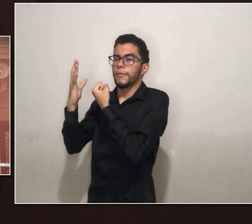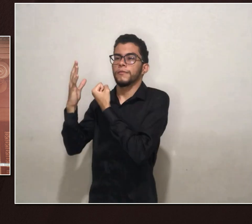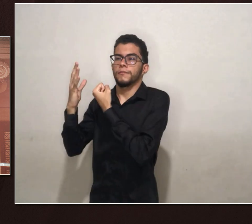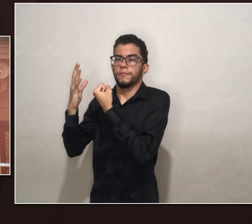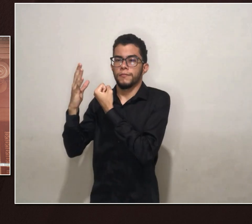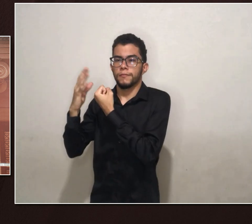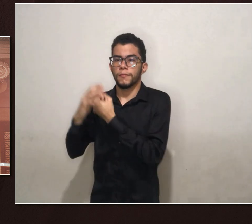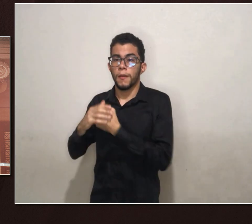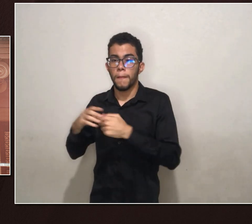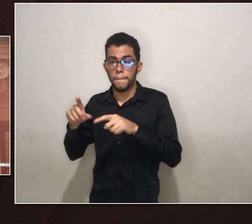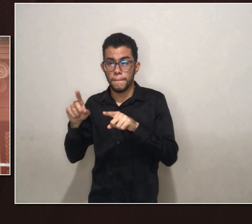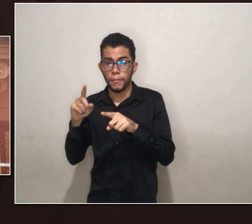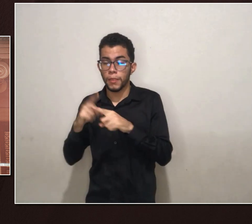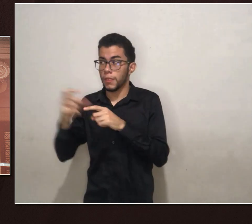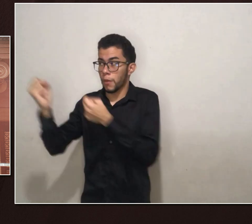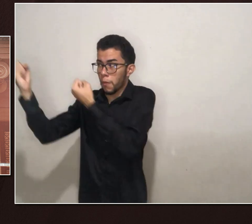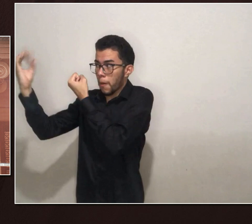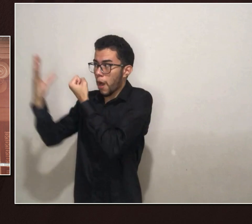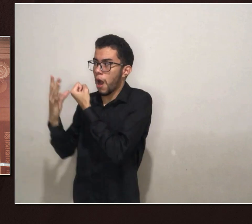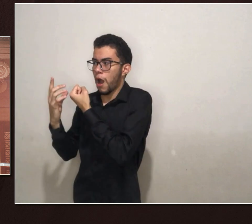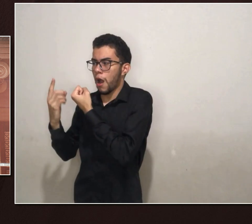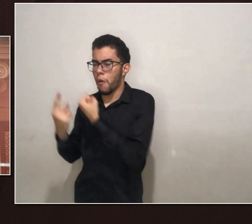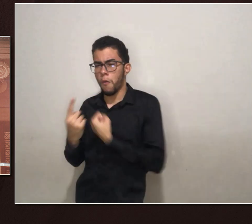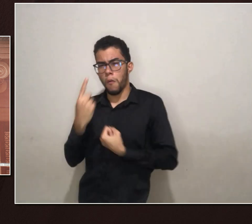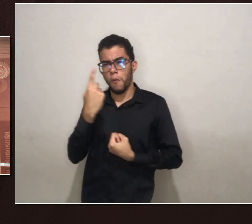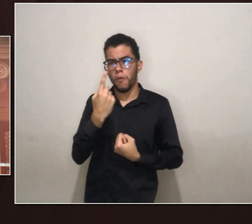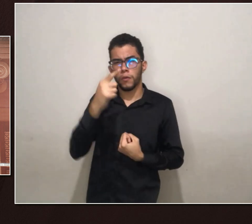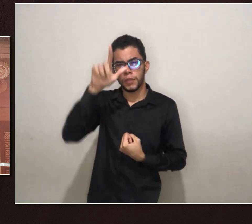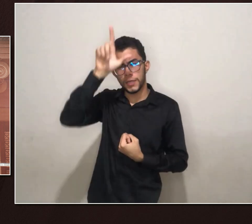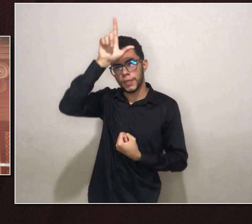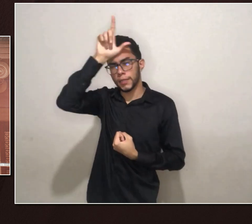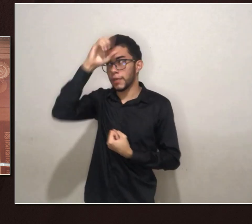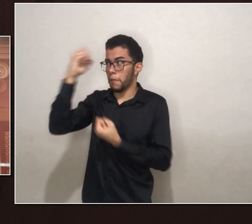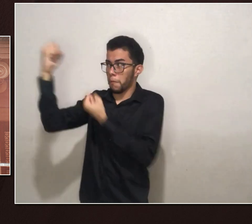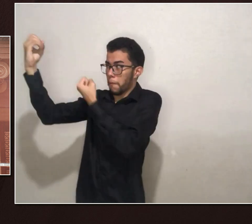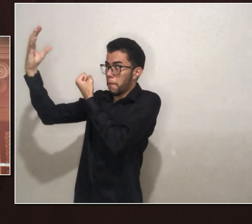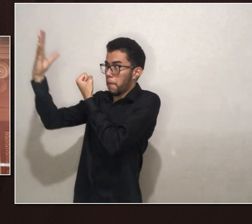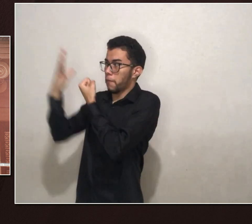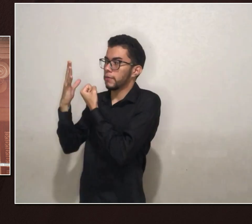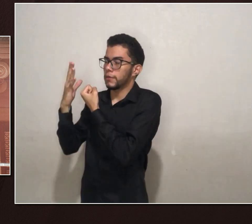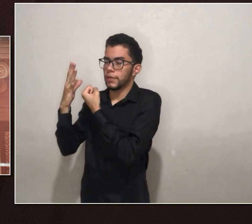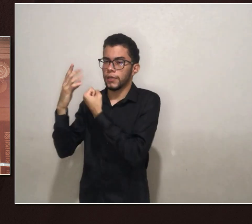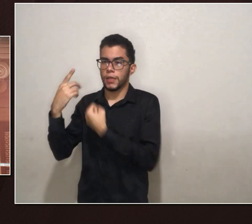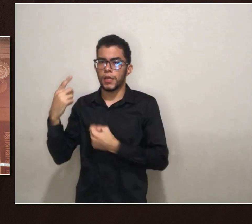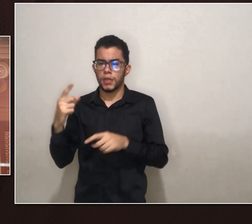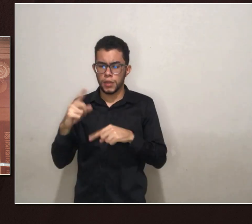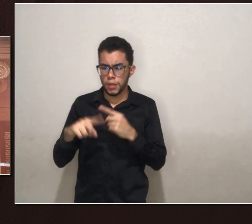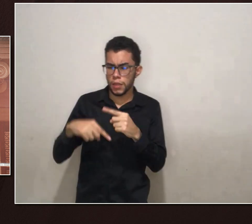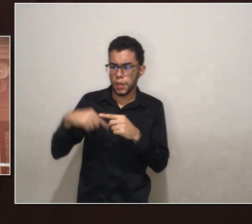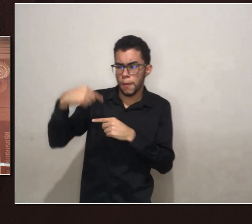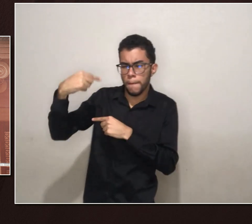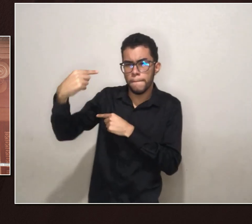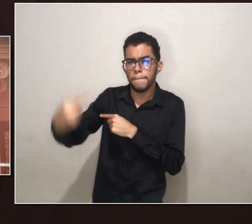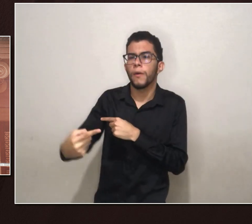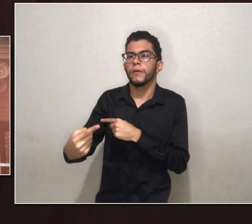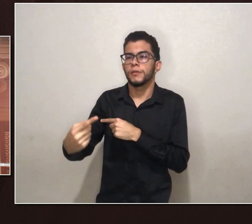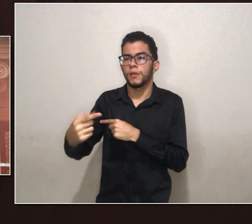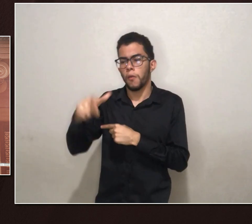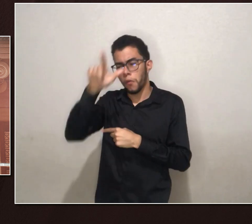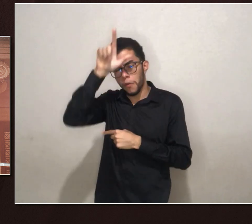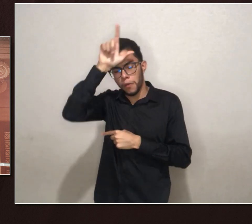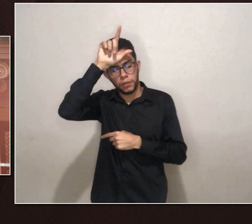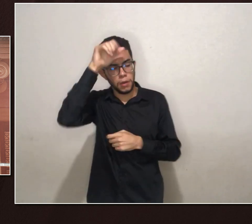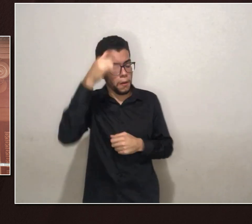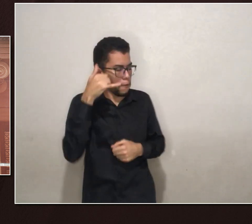e através dessa palavra os demais servos de Deus recebem essa palavra e